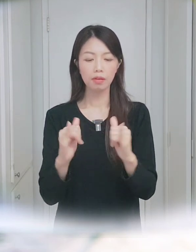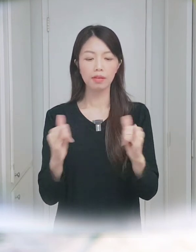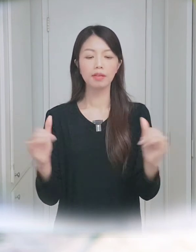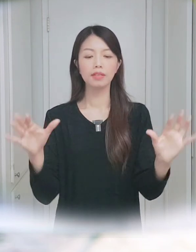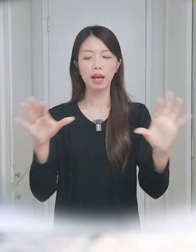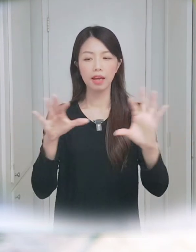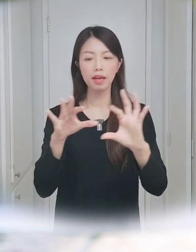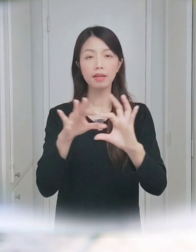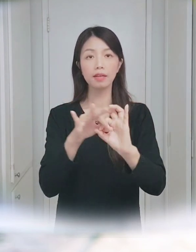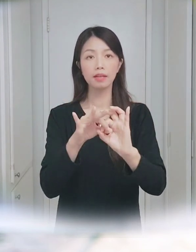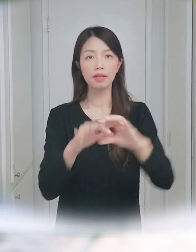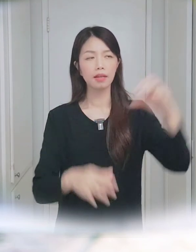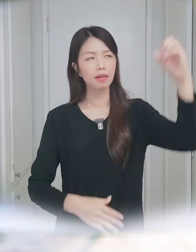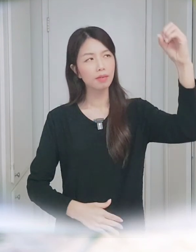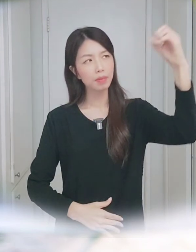눈먼 자의